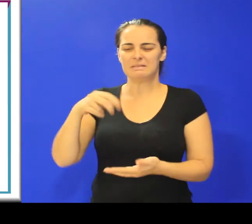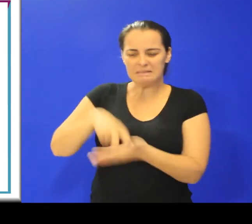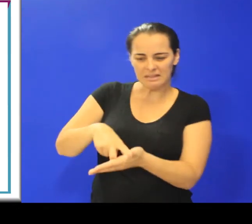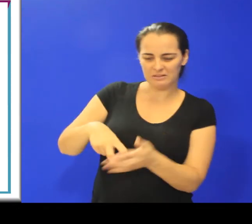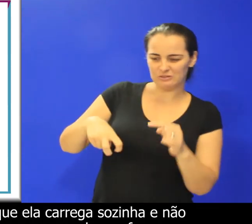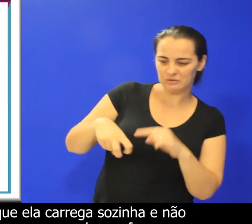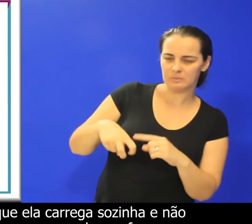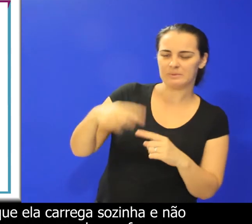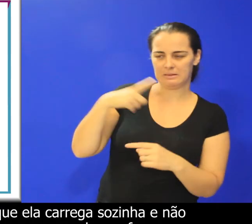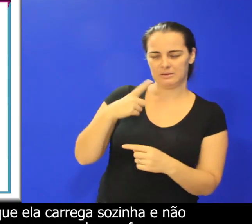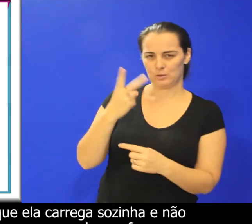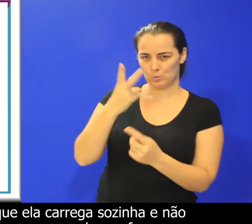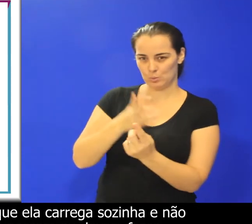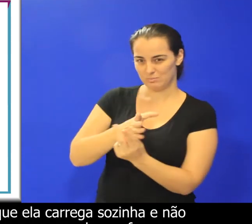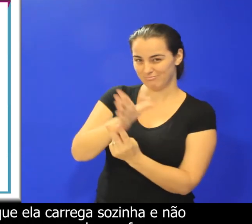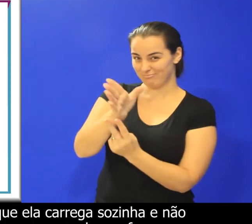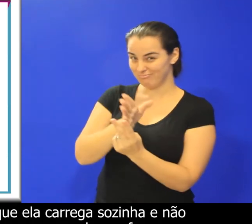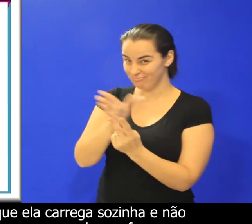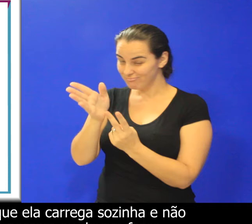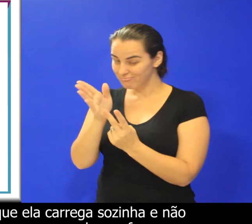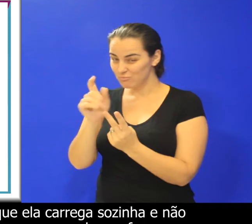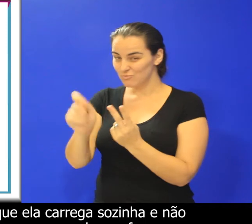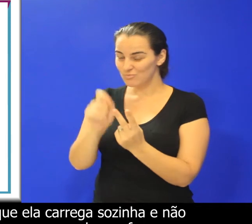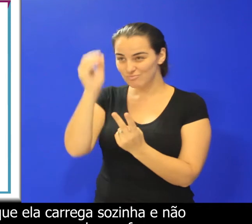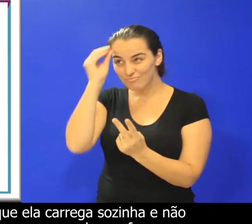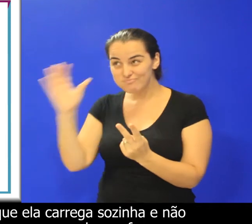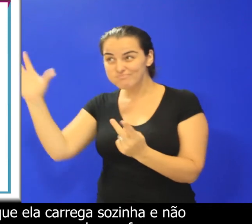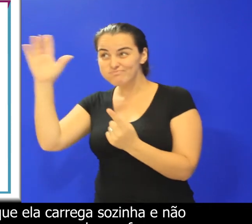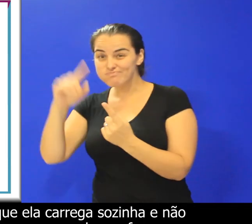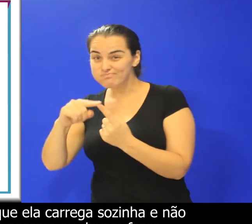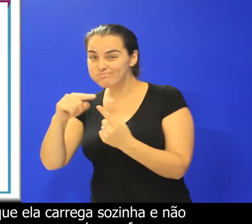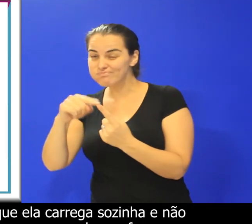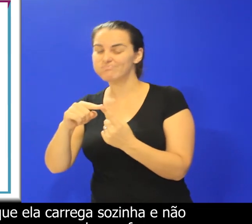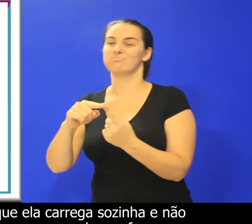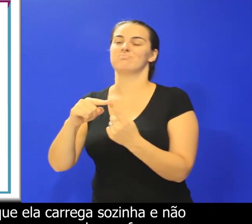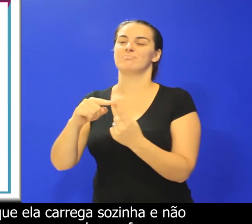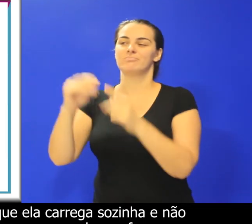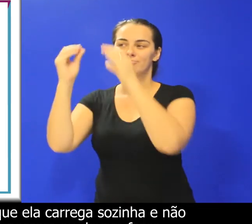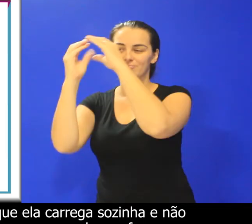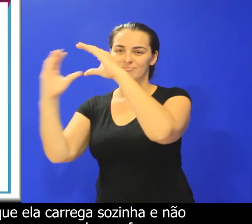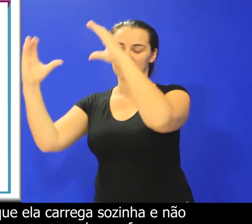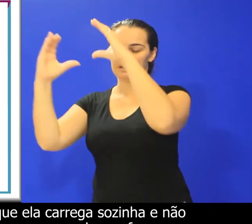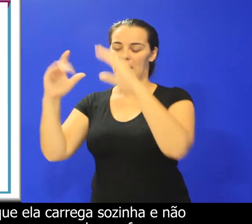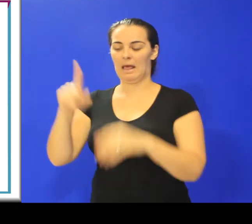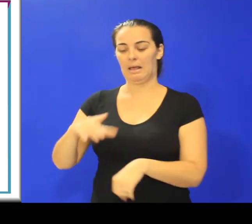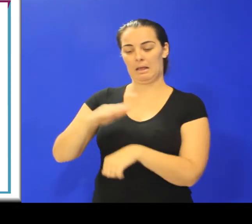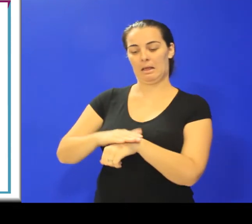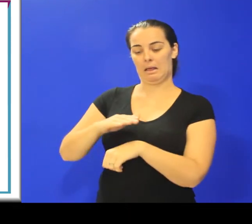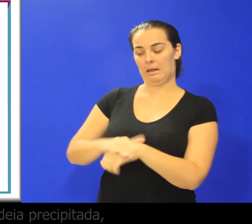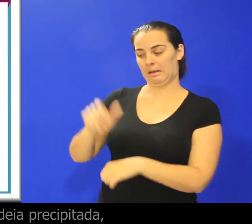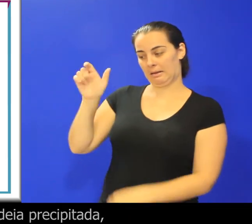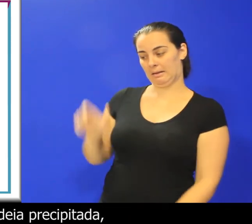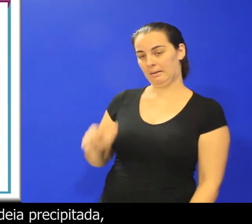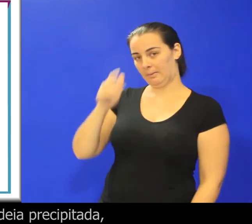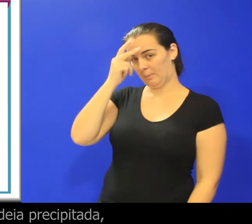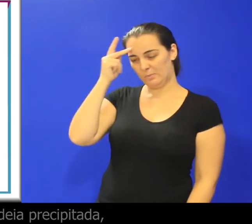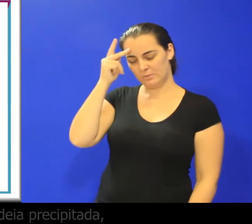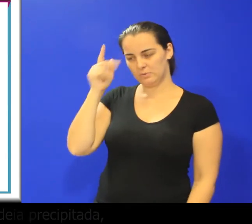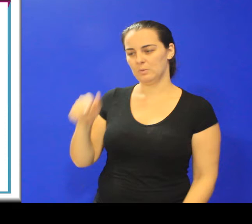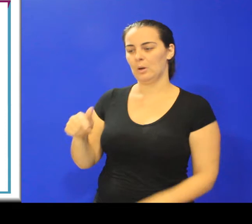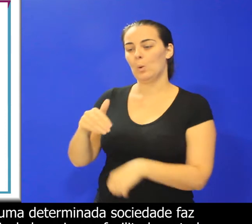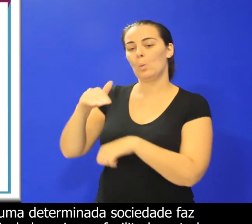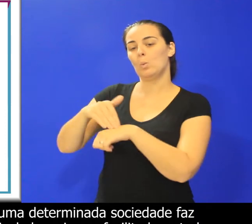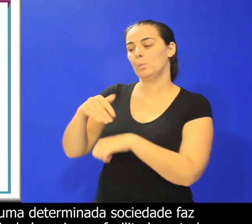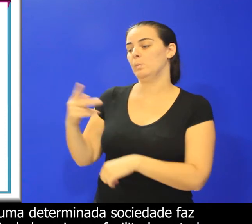mais. Como se fosse um fardo que ela carrega sozinha e não há nada que os outros possam ou devam fazer. Essa é uma ideia